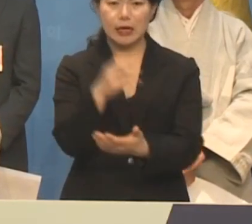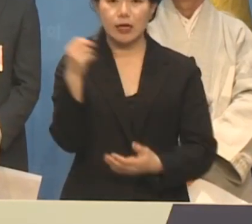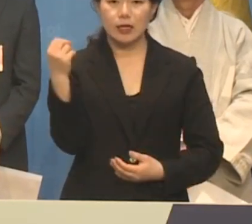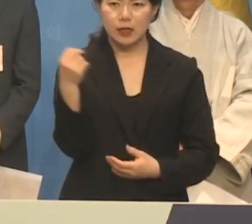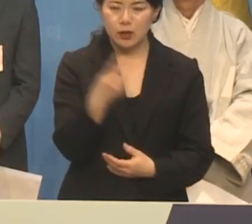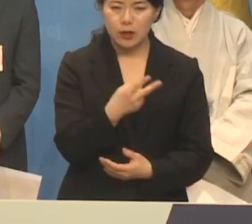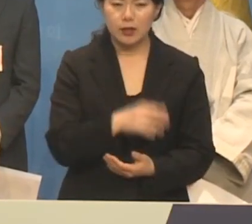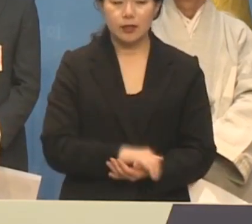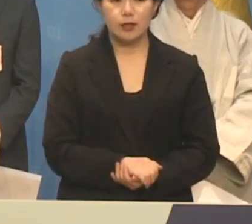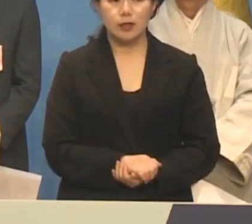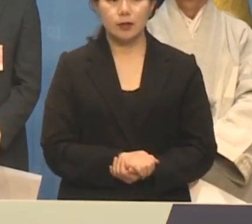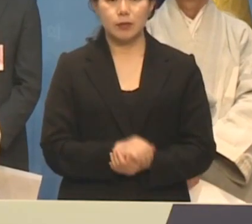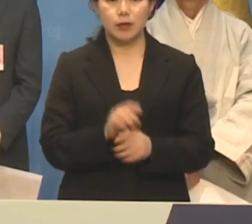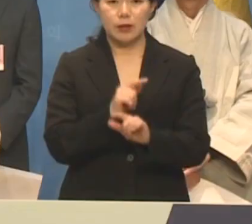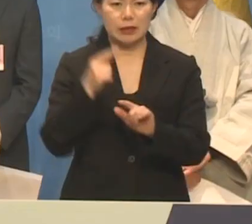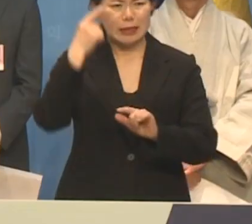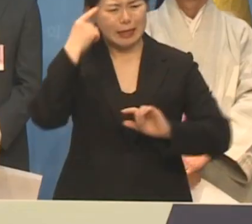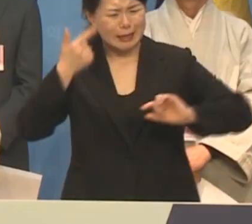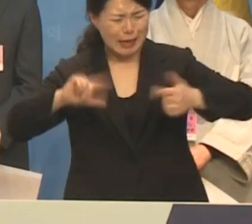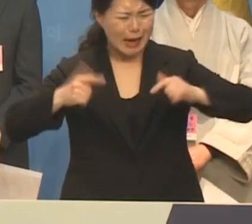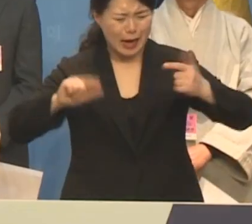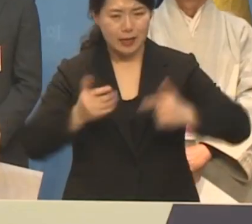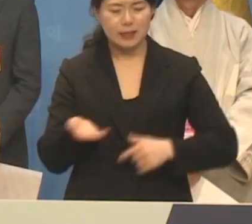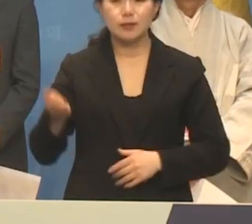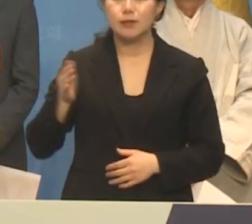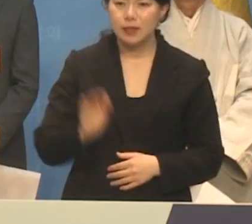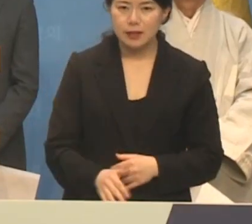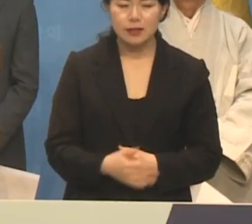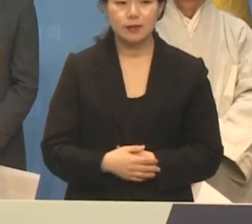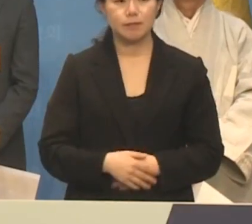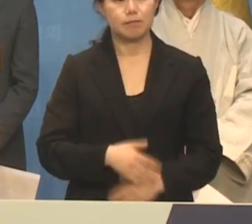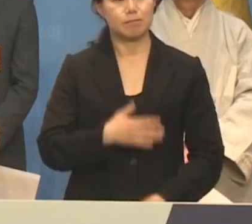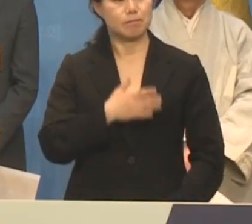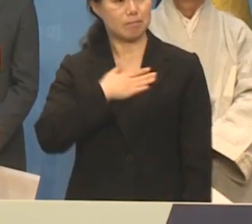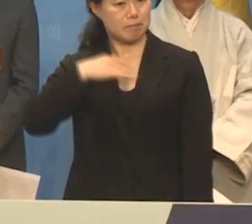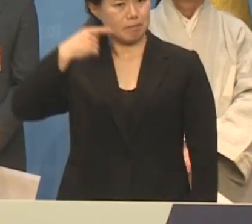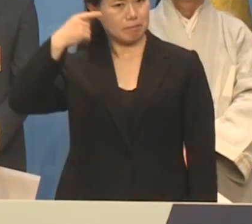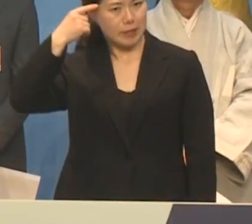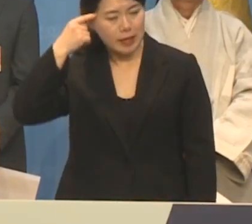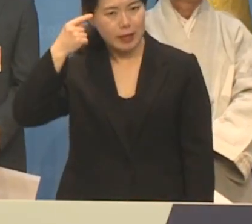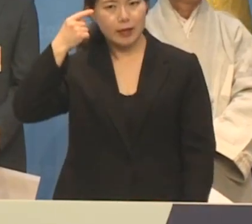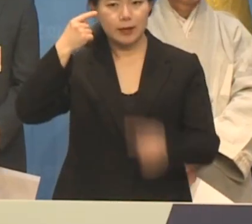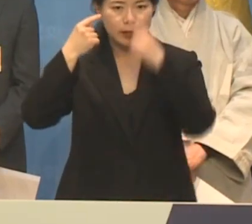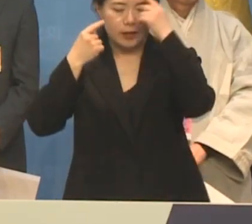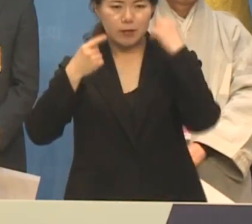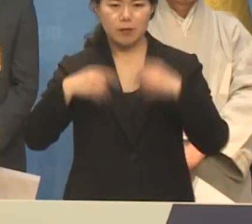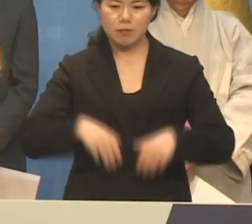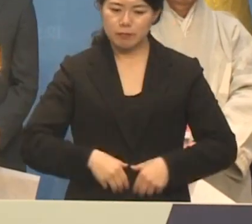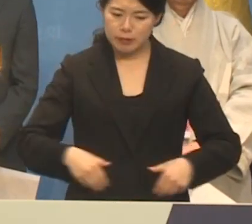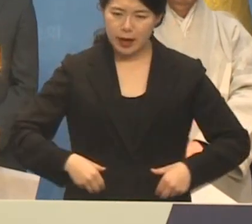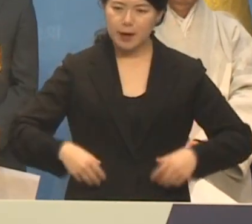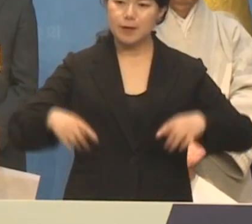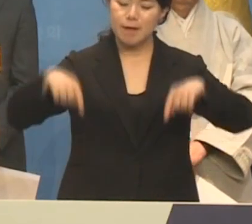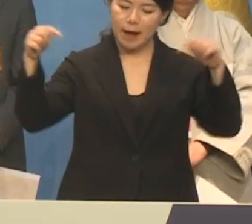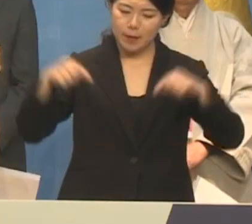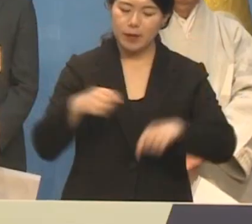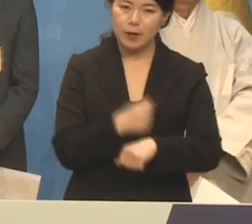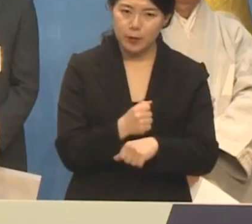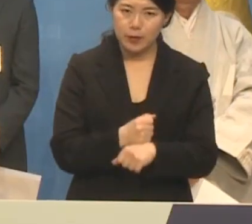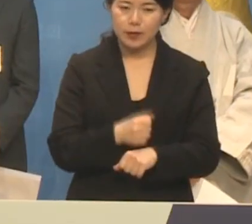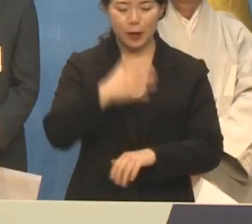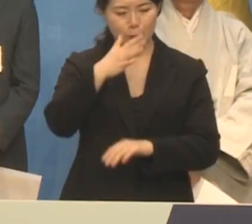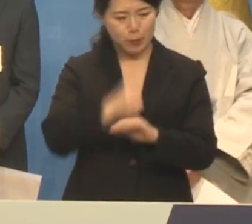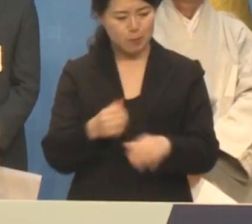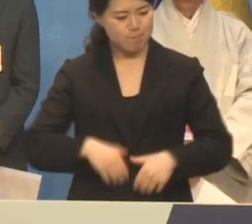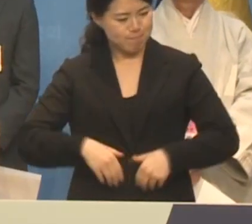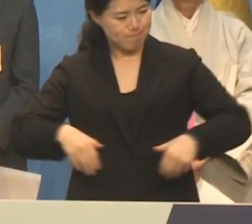그런 의견이 맞지 않더라도 그래도 자기 주장 펼치고 사는, 그래서 결국에는 화통해서